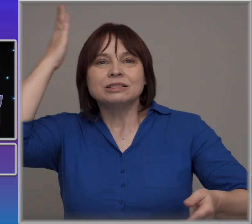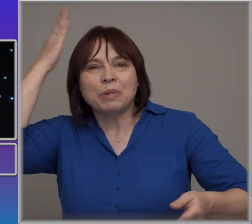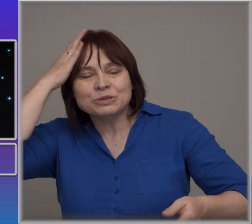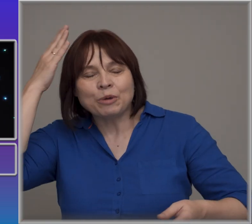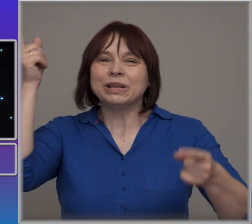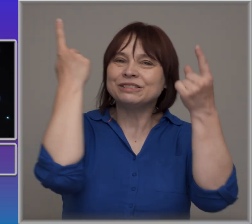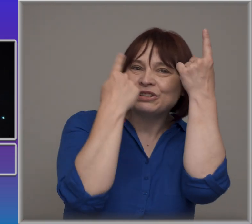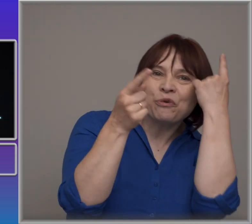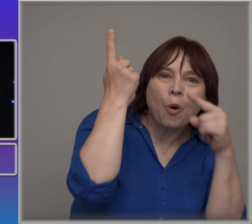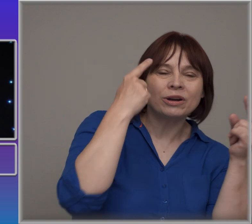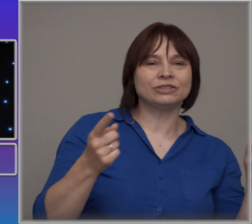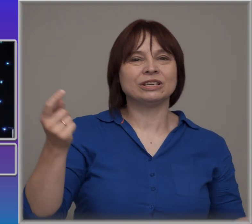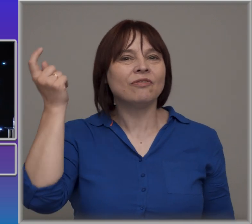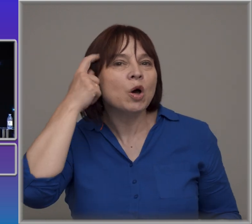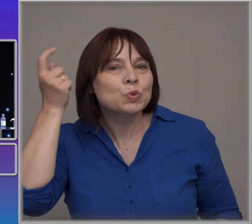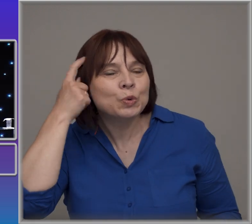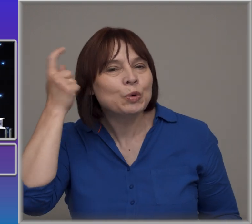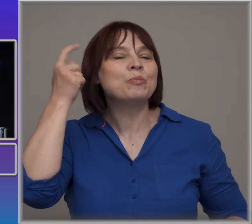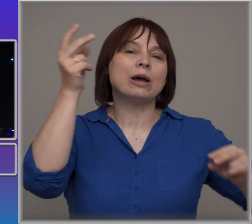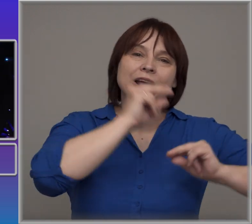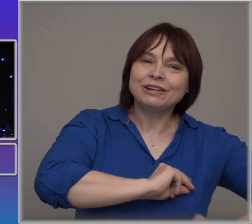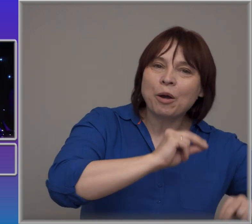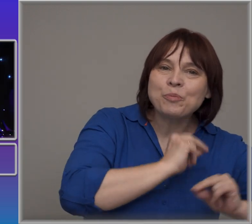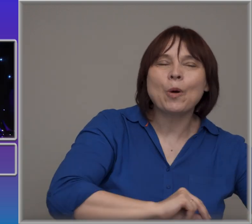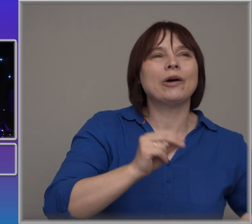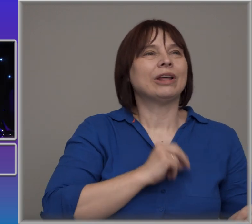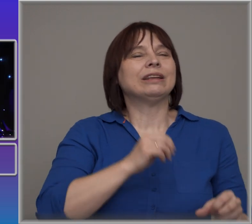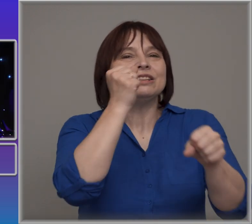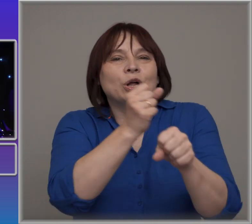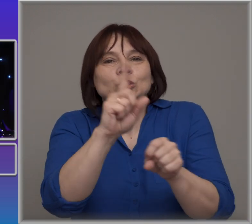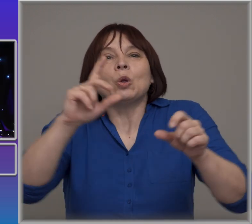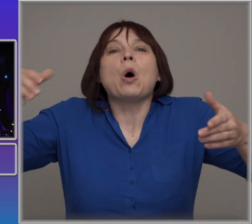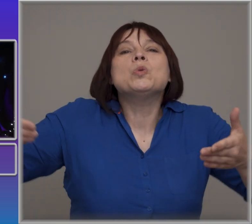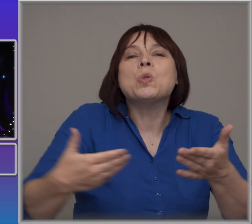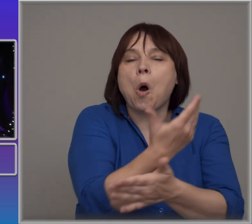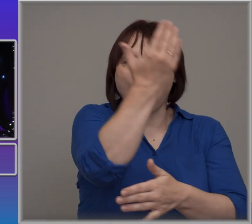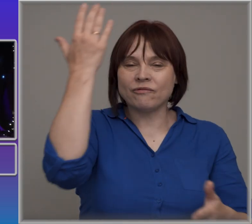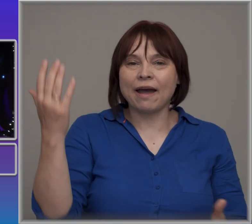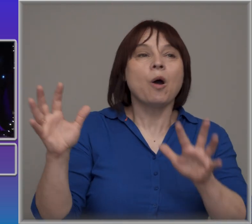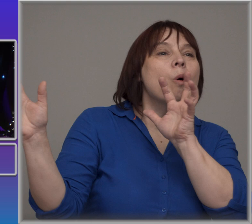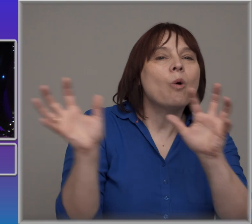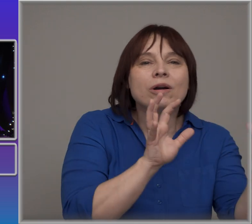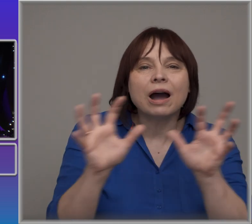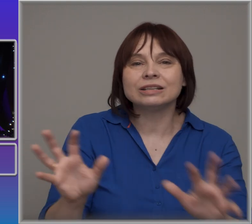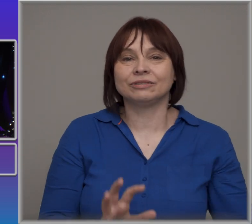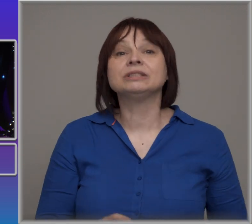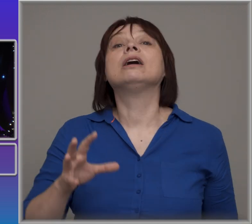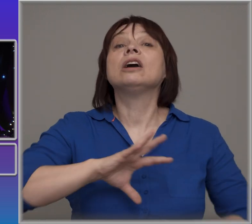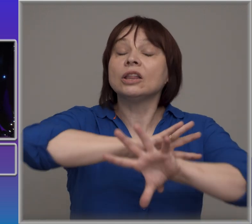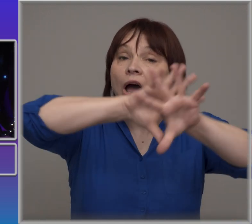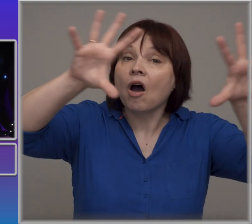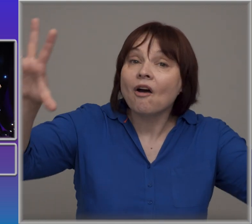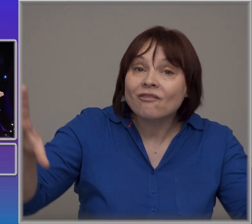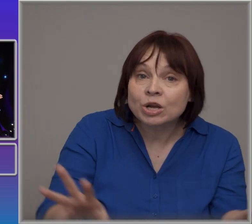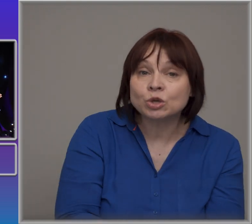был наделен человек в Эдемском саду, они также относились к работе, да? Он должен был